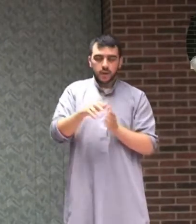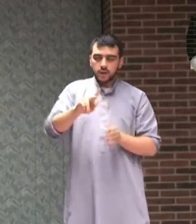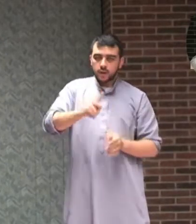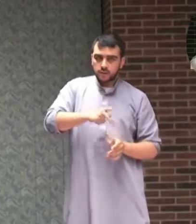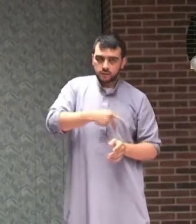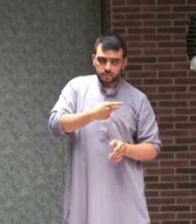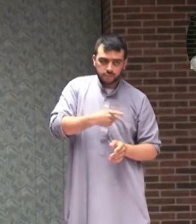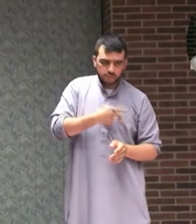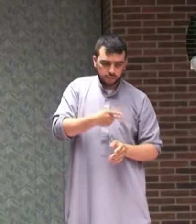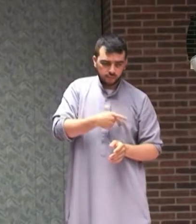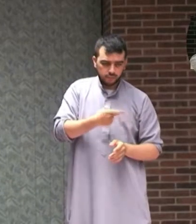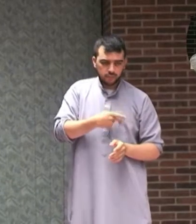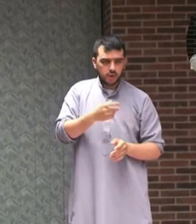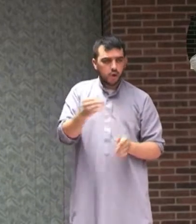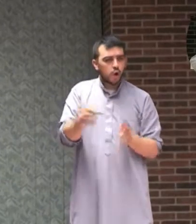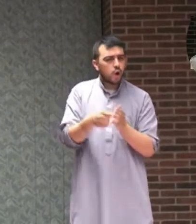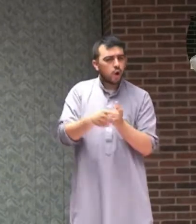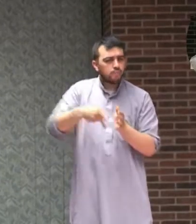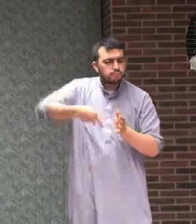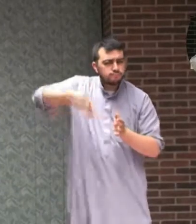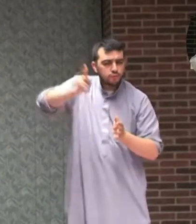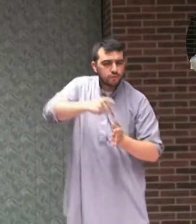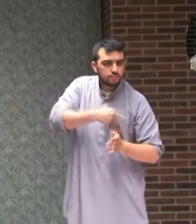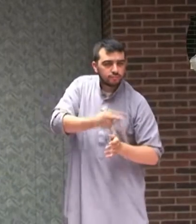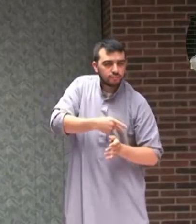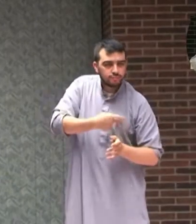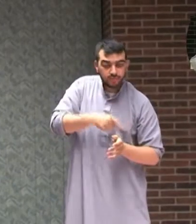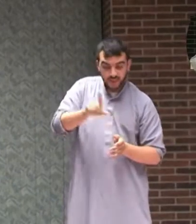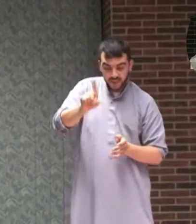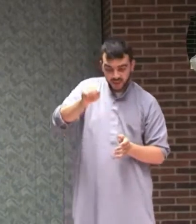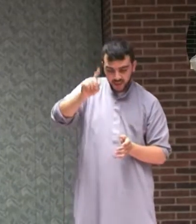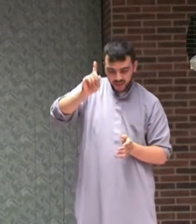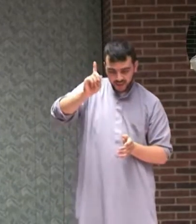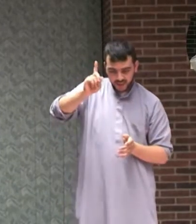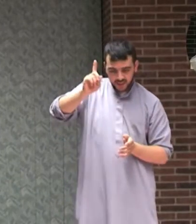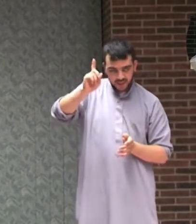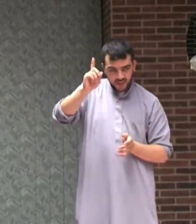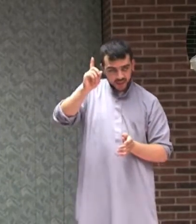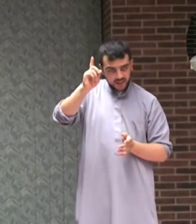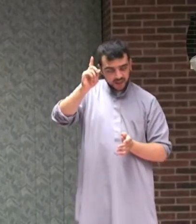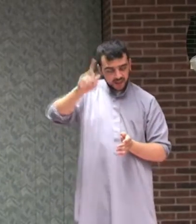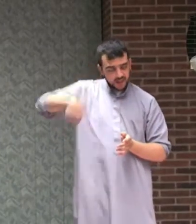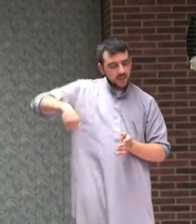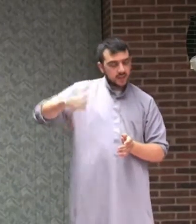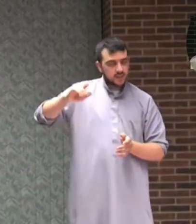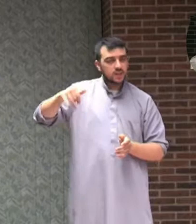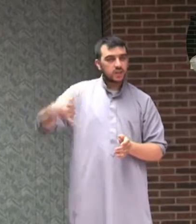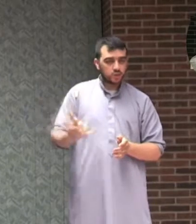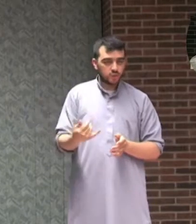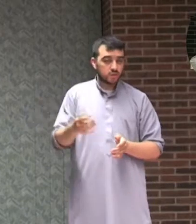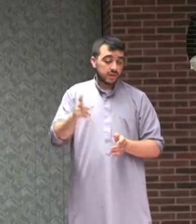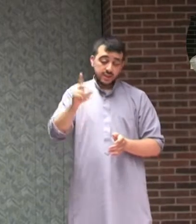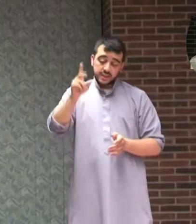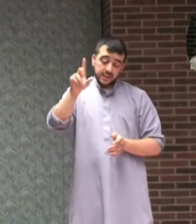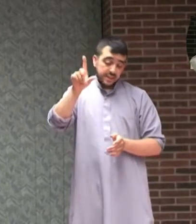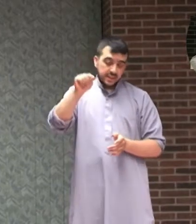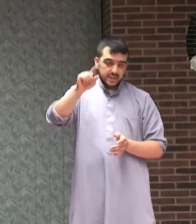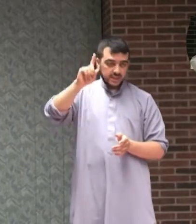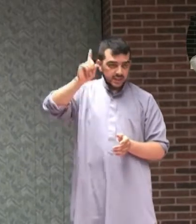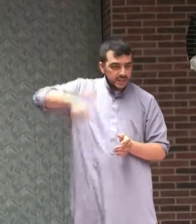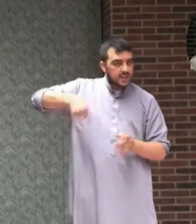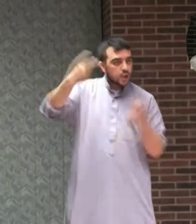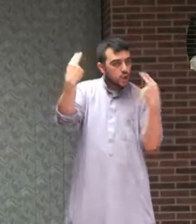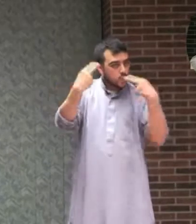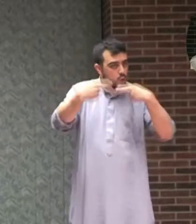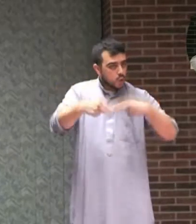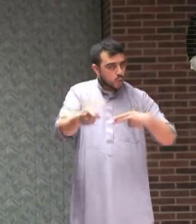De plus, cette miséricorde s'accentue vers la fin de ces jours bénis, parce que vous savez que dans les 10